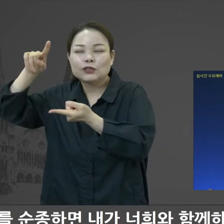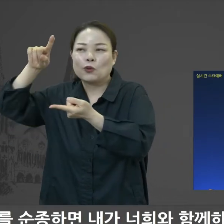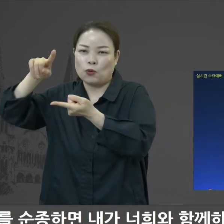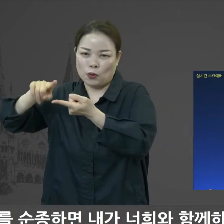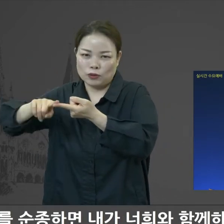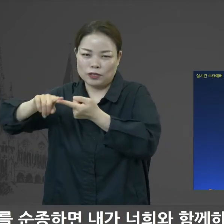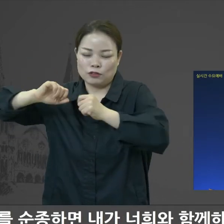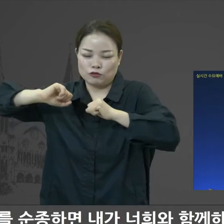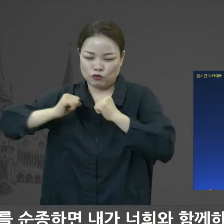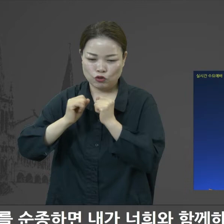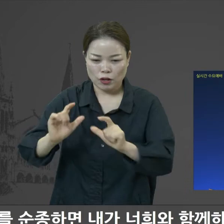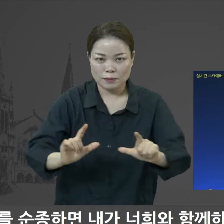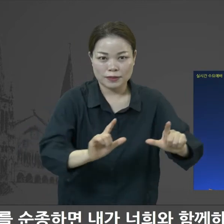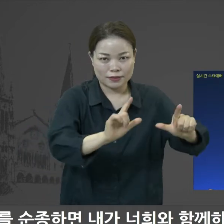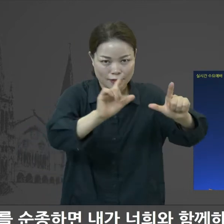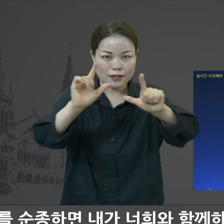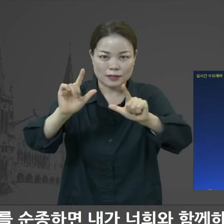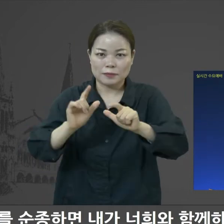그대로 살아야 합니다.